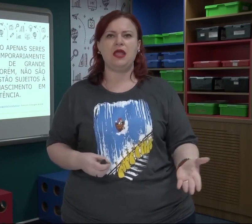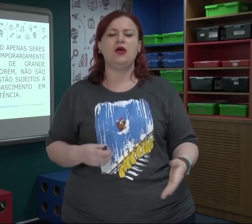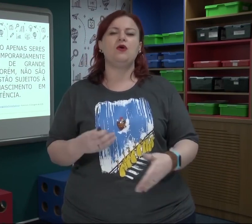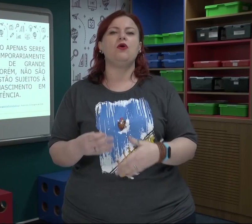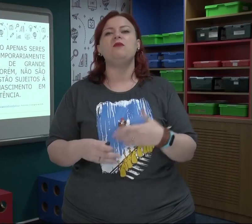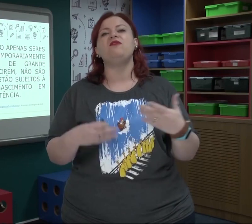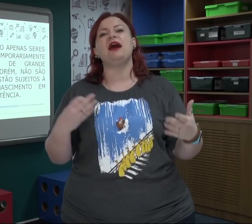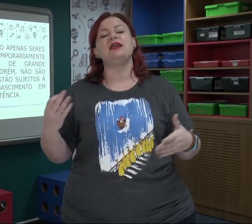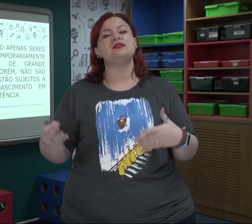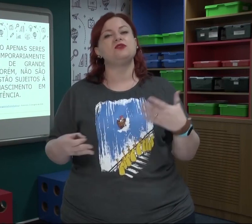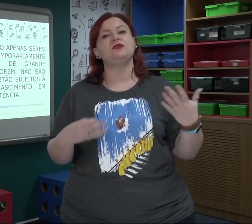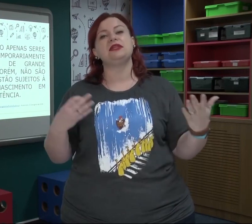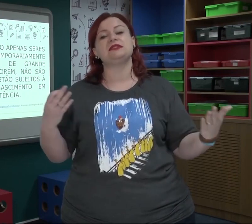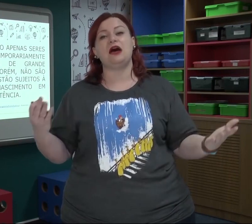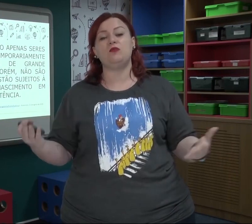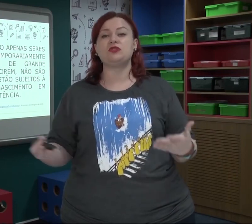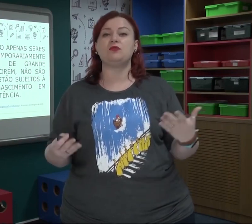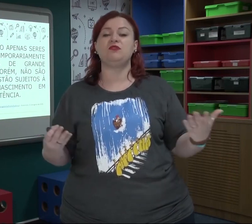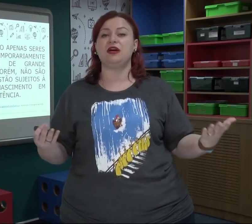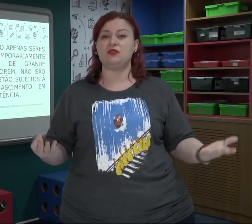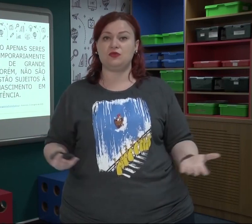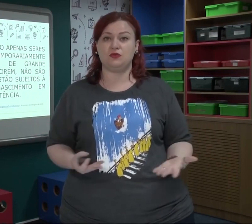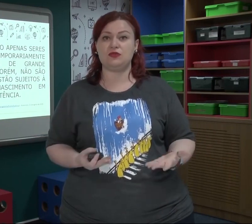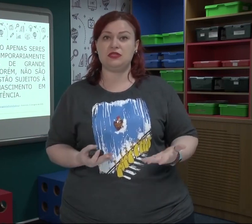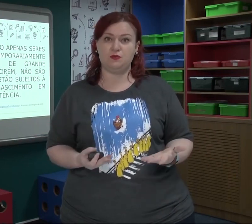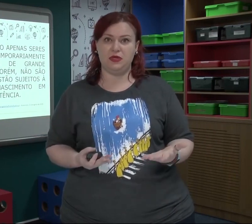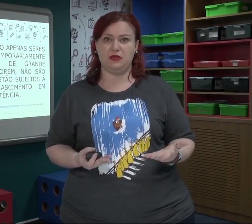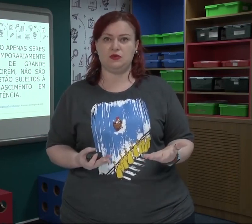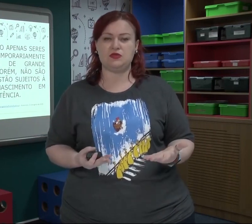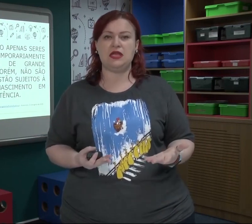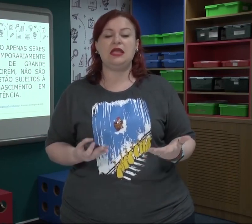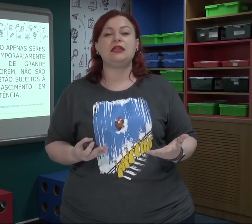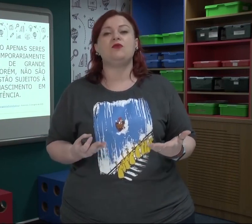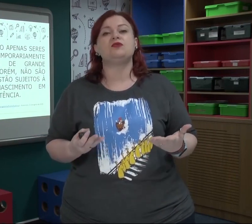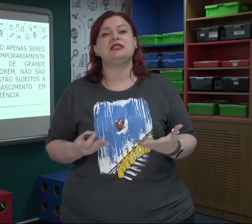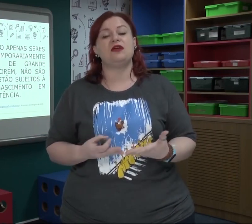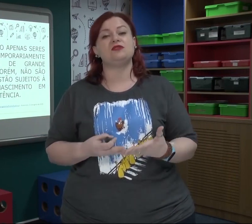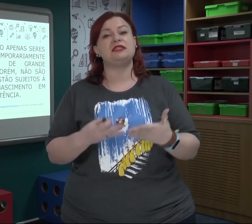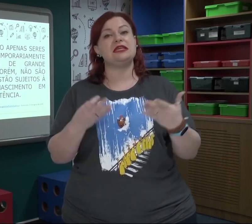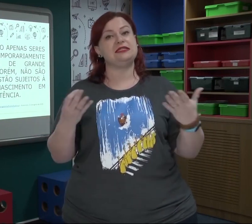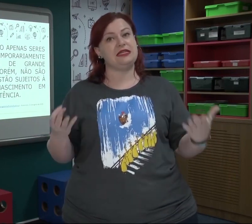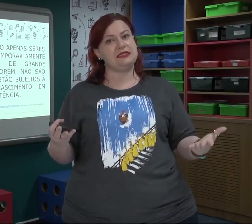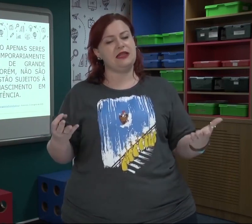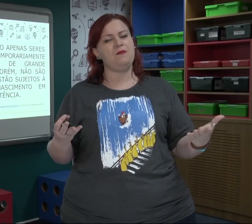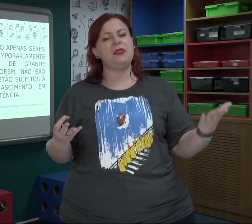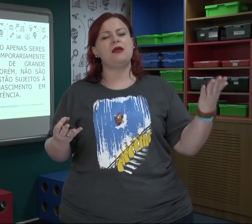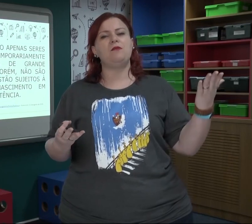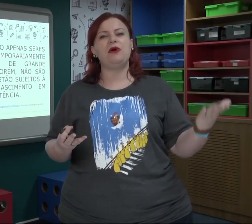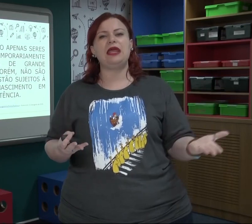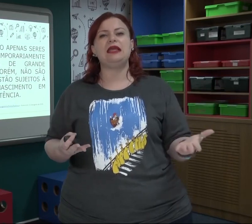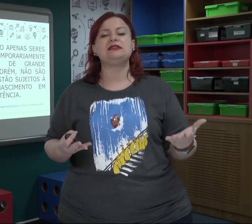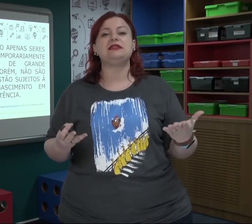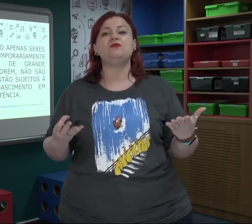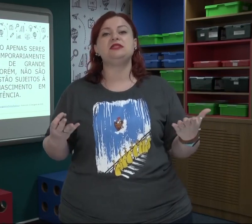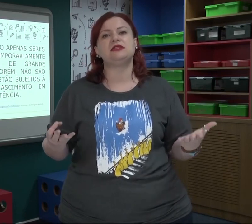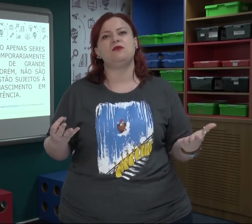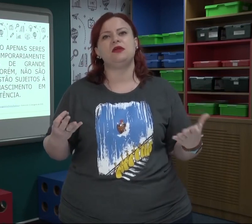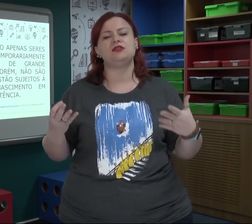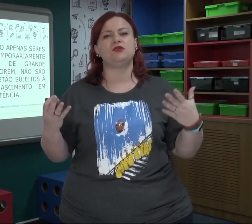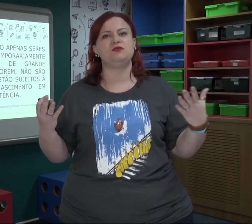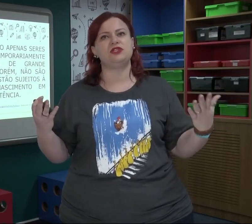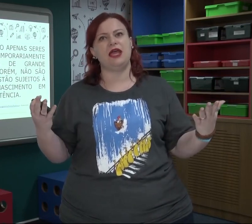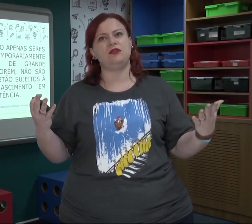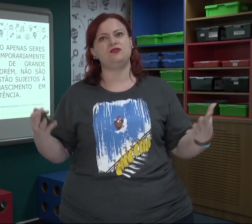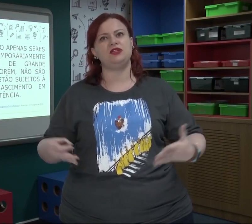renascer, como várias outras almas, como vários outros espíritos. Então, os deuses existem, porém, eles não